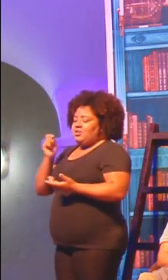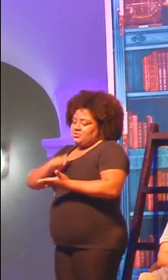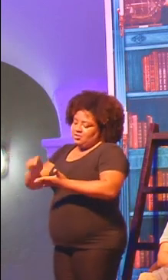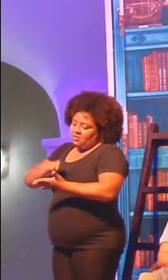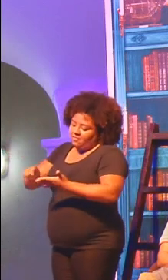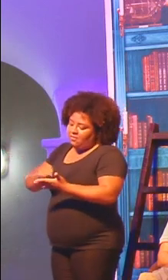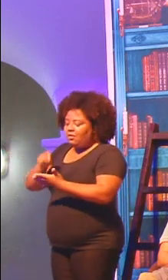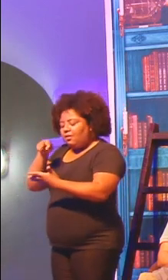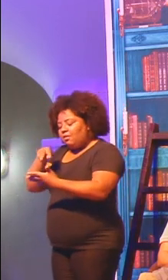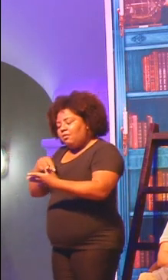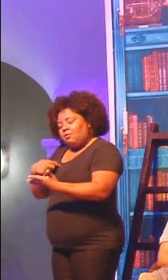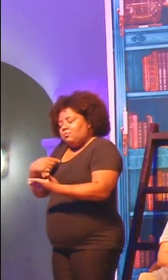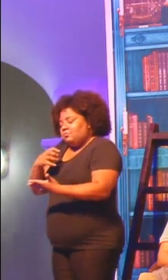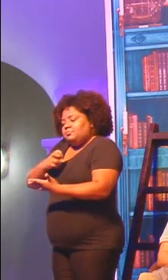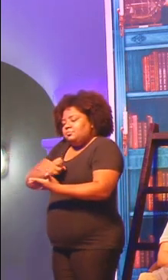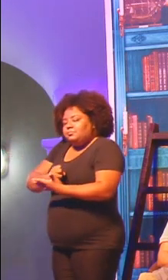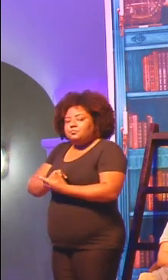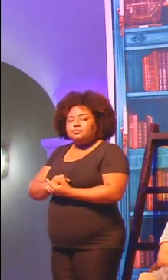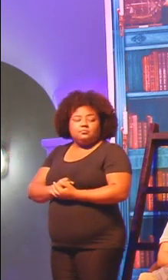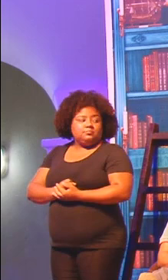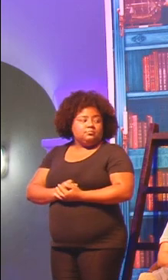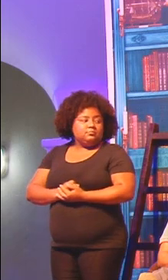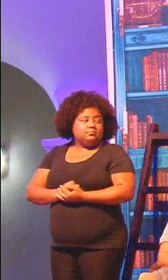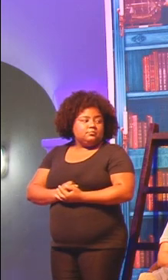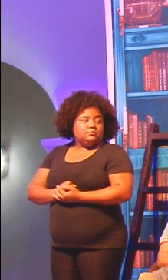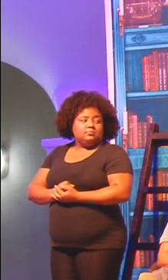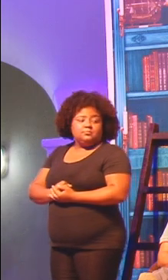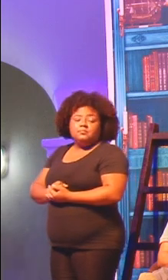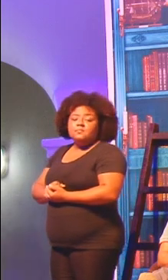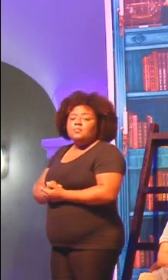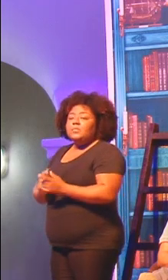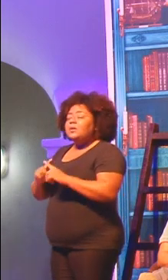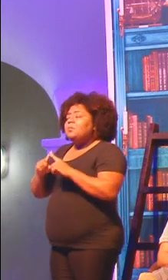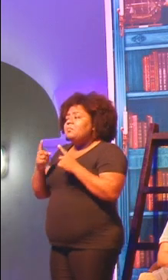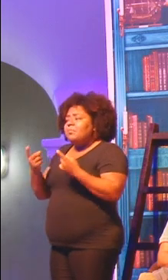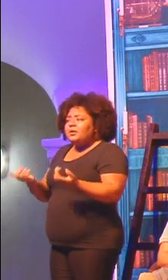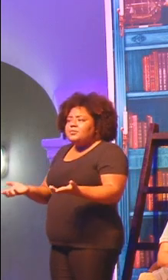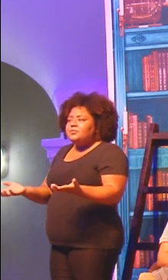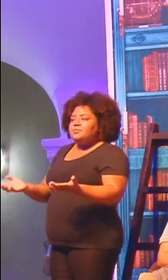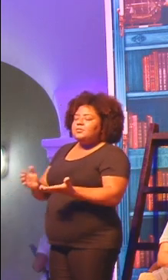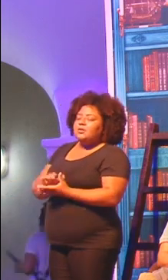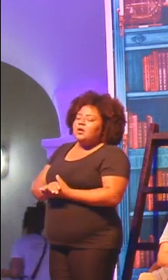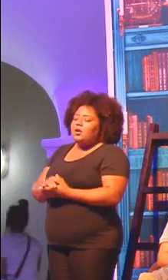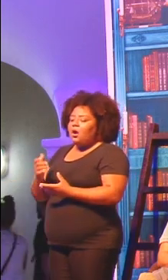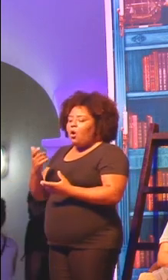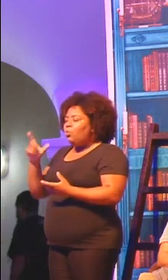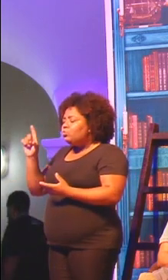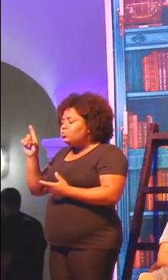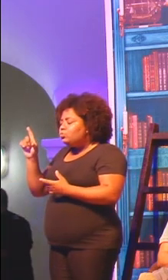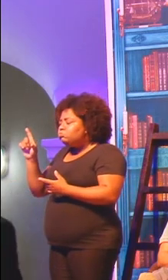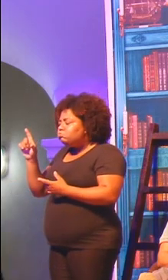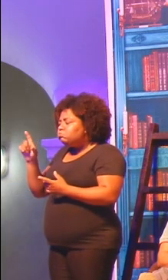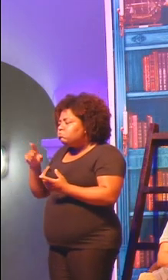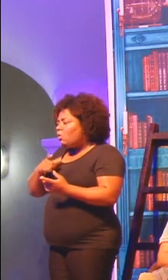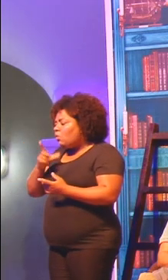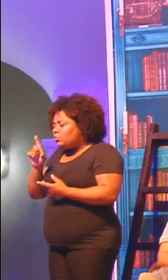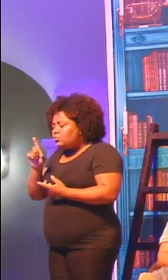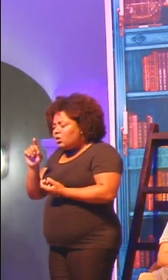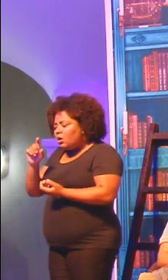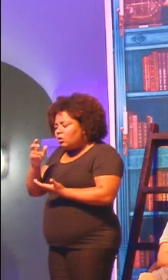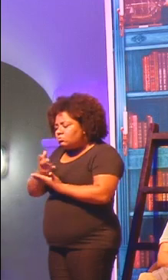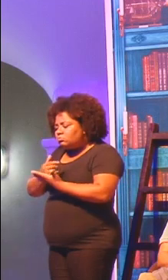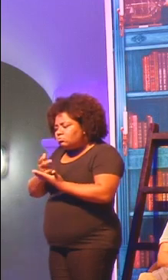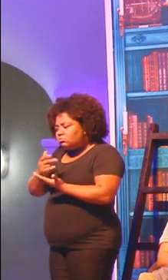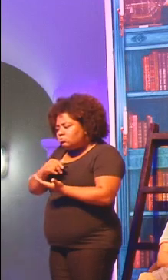escrever. Mas a gente... não existe outra arte que possibilite uma troca